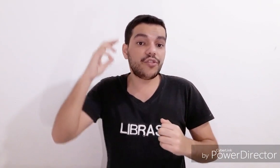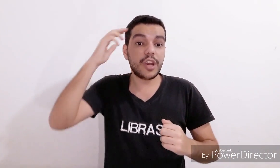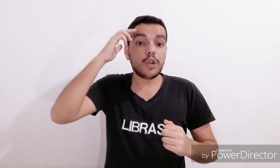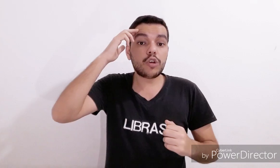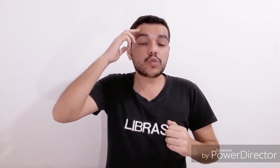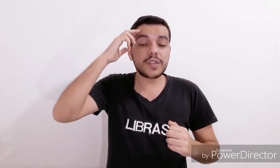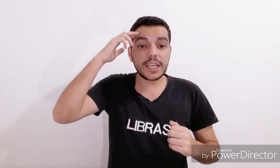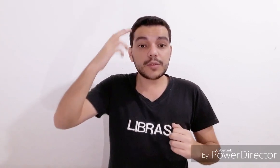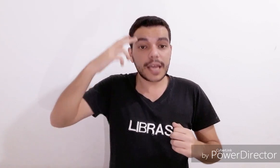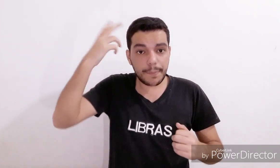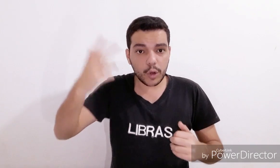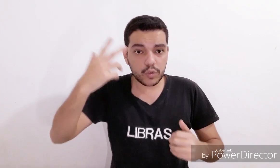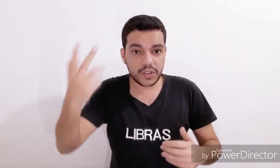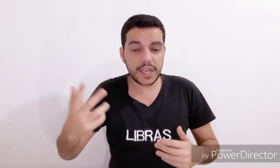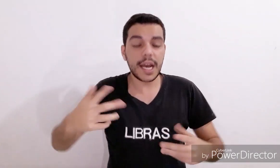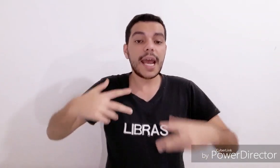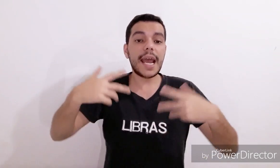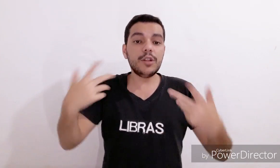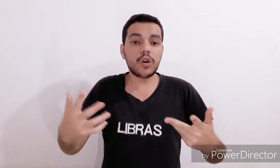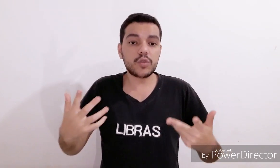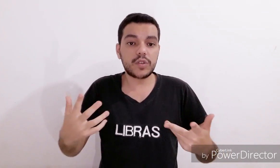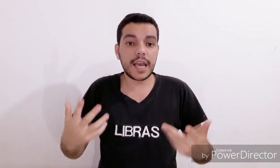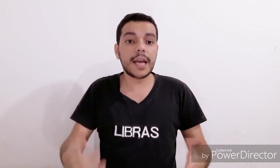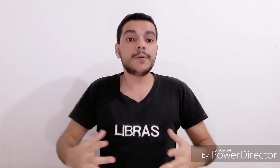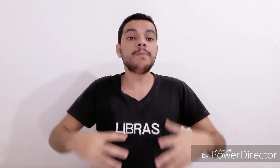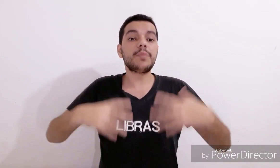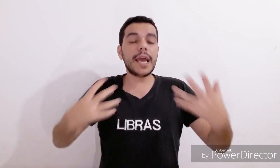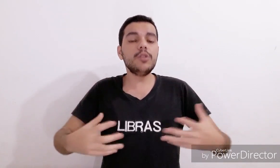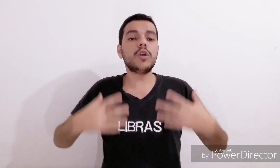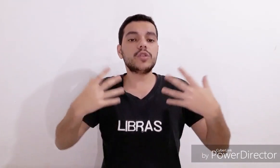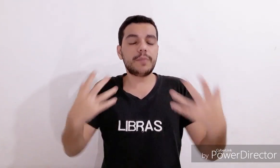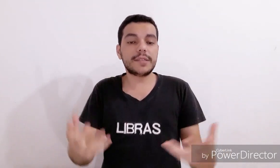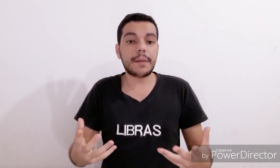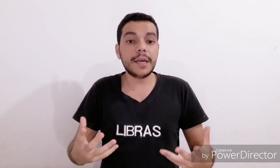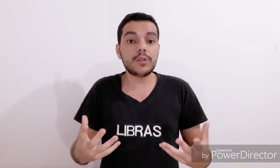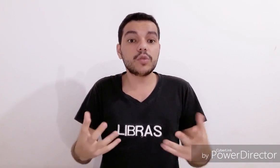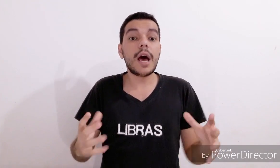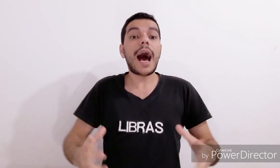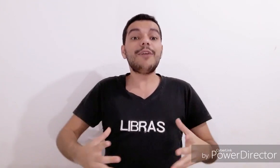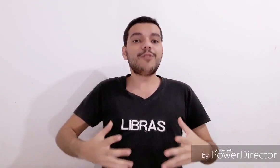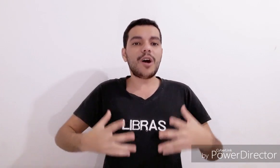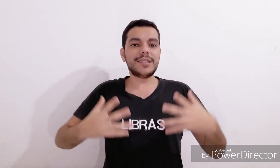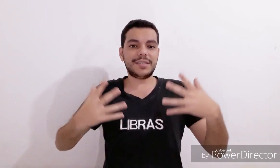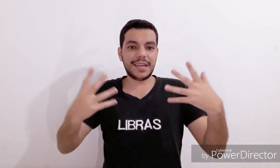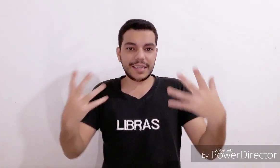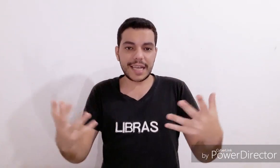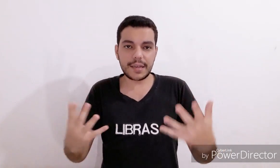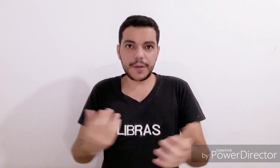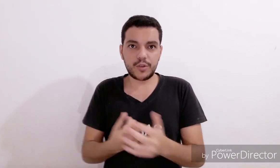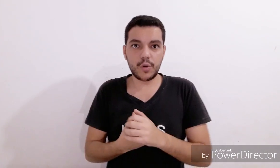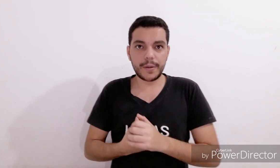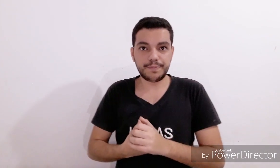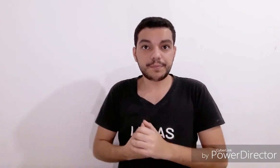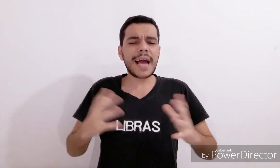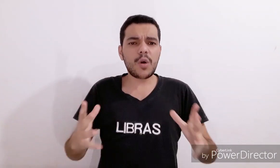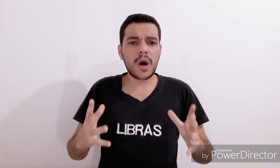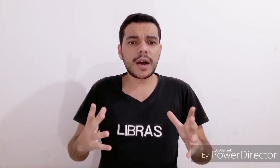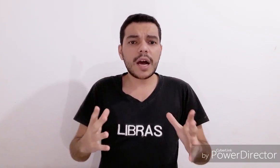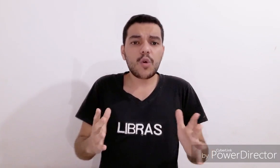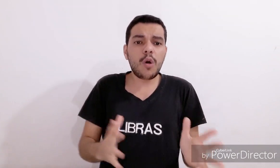auditivamente. Nós conseguimos reproduzir em nosso cérebro, em nossos pensamentos, a voz dessa pessoa. E agora, como